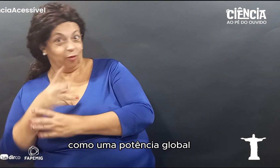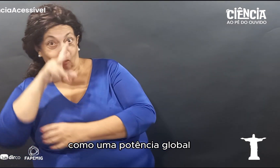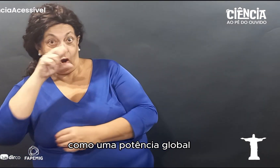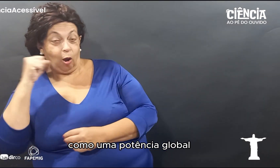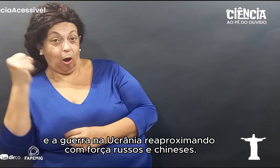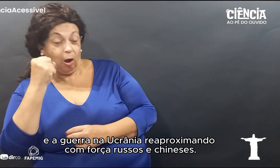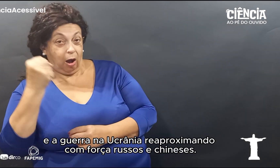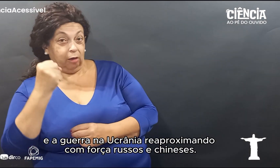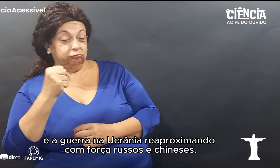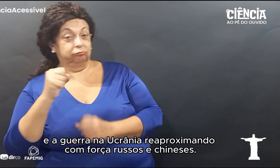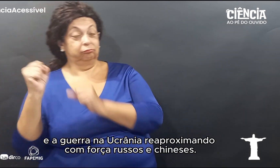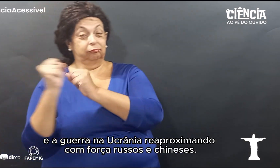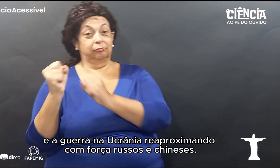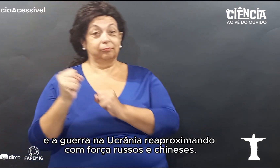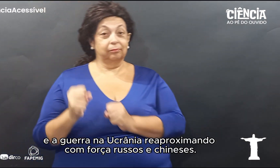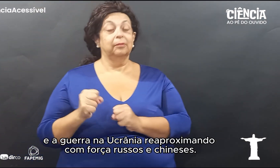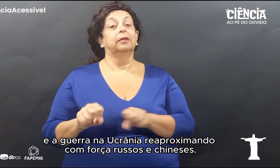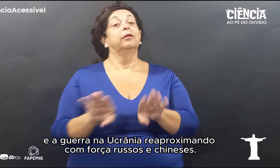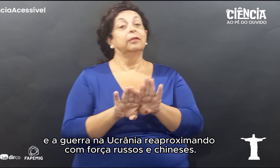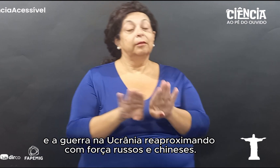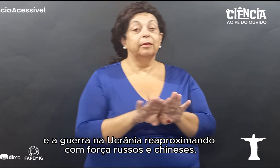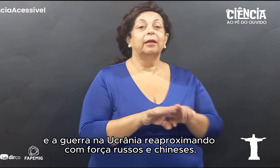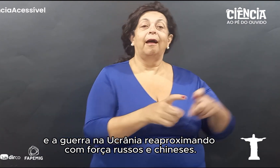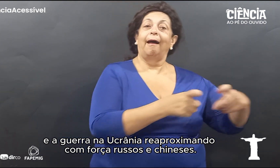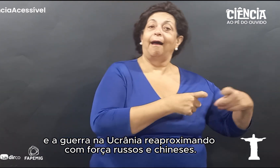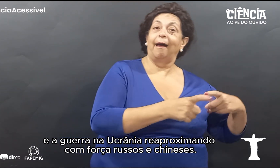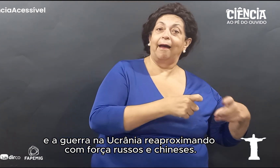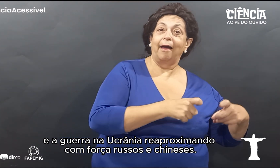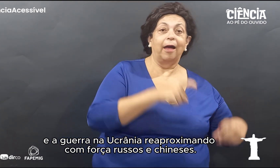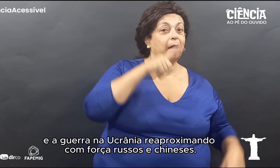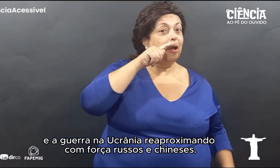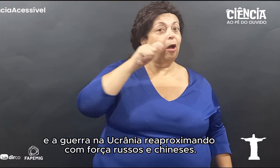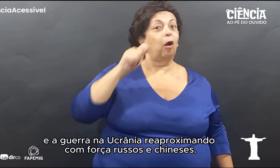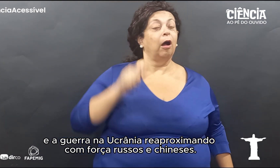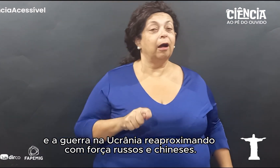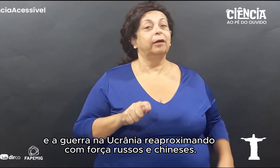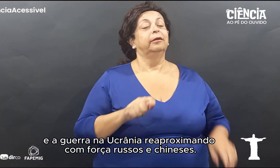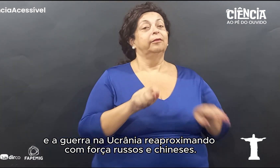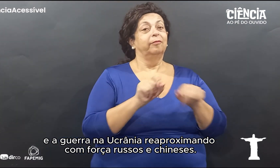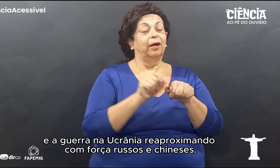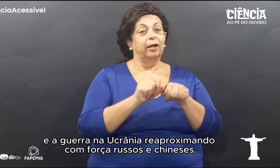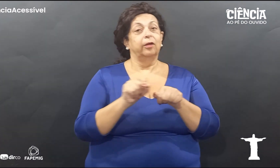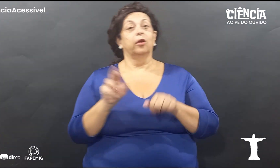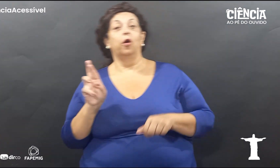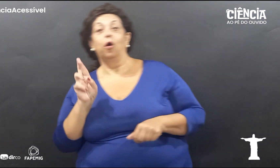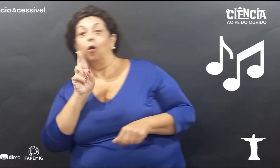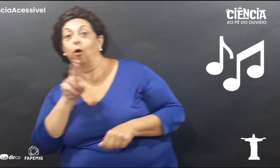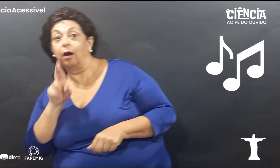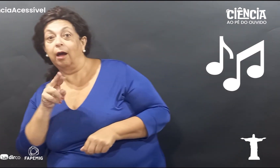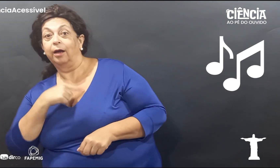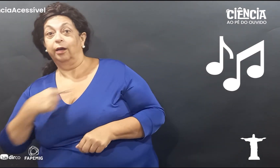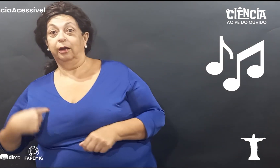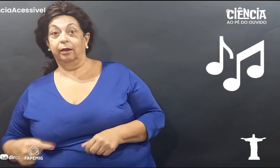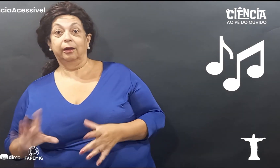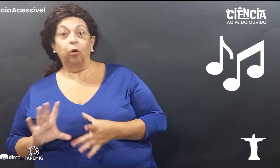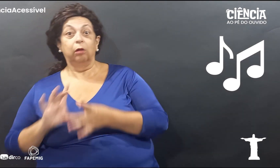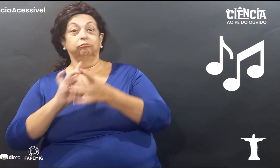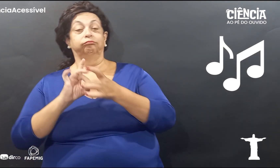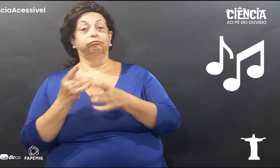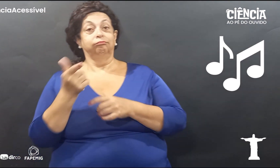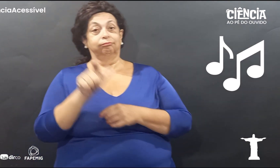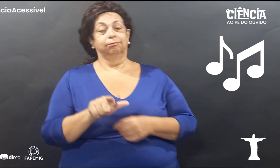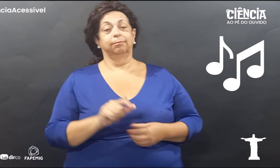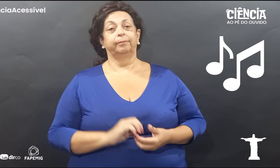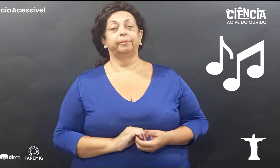potência global e a guerra na Ucrânia reaproximando com força russos e chineses.